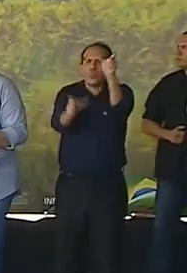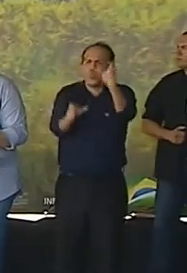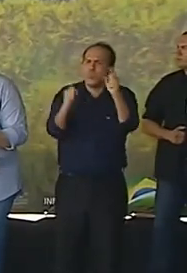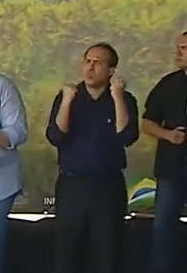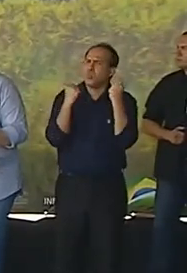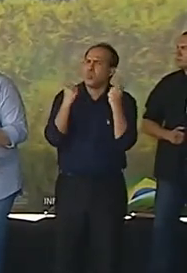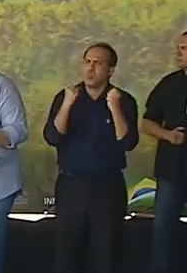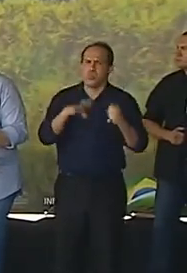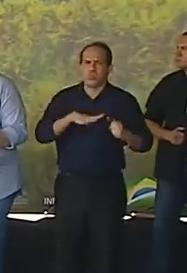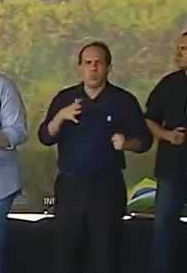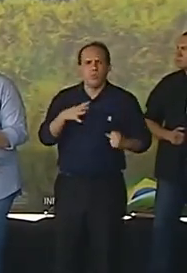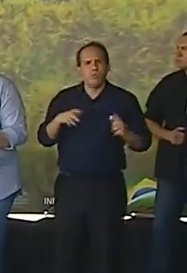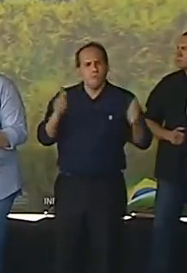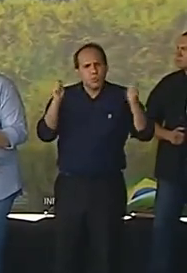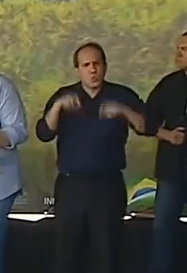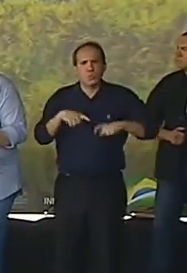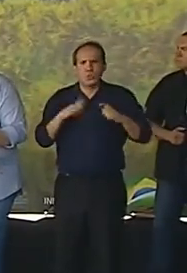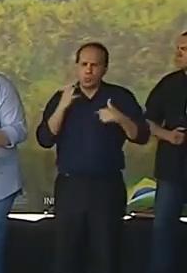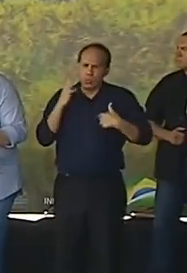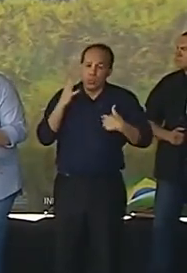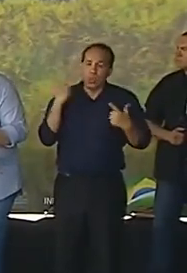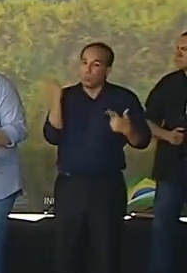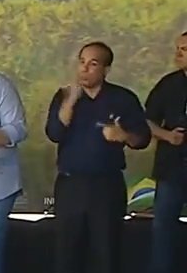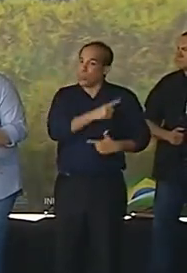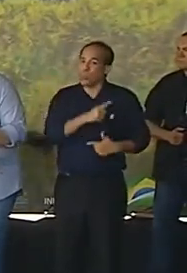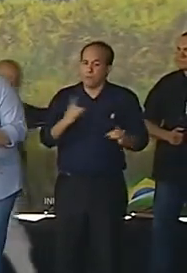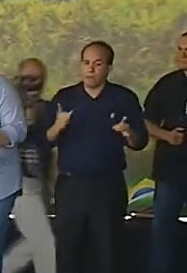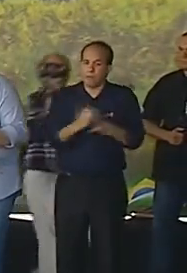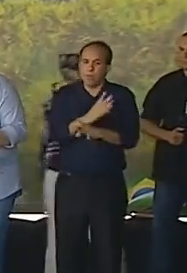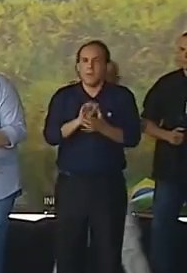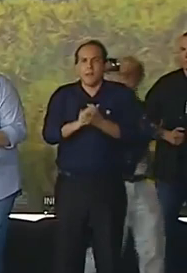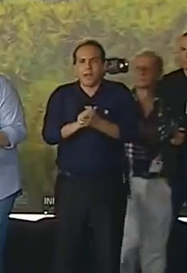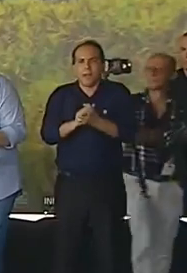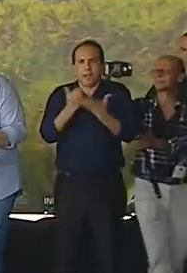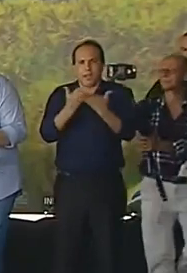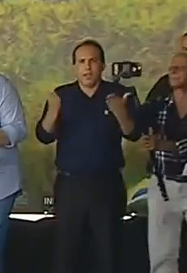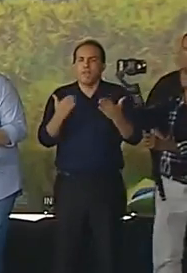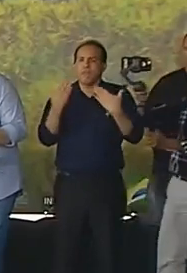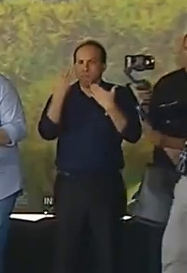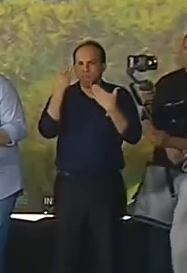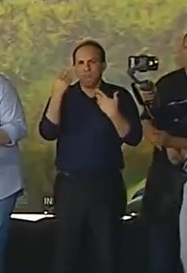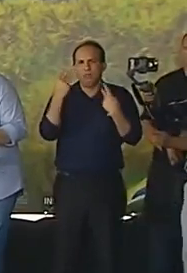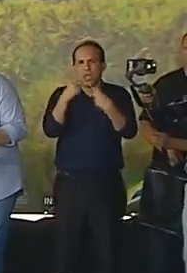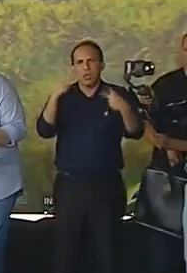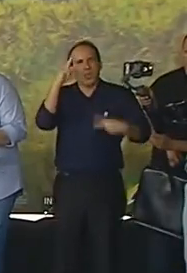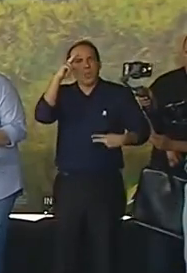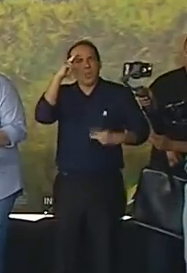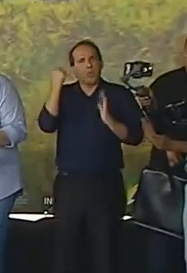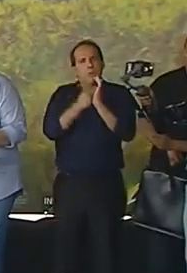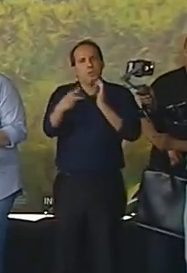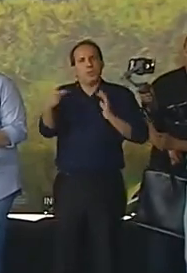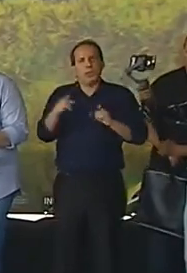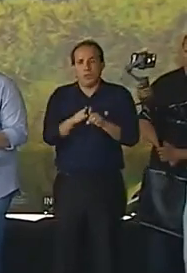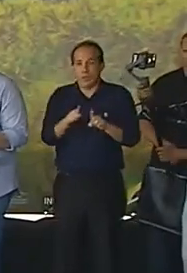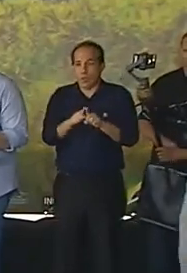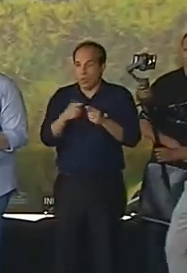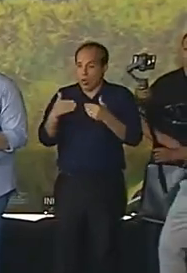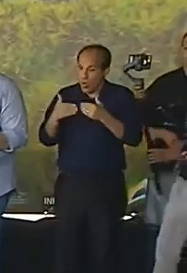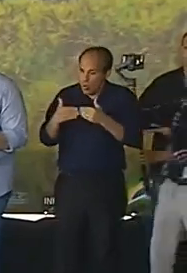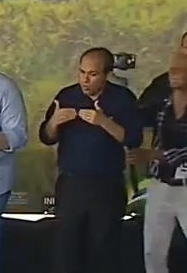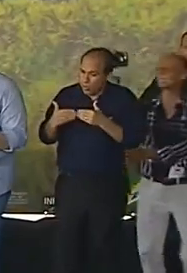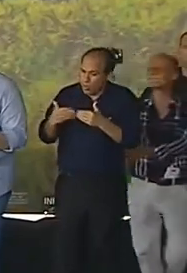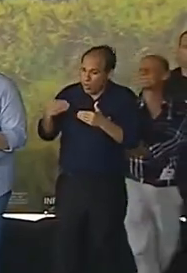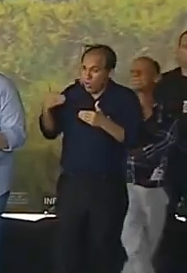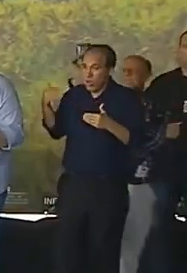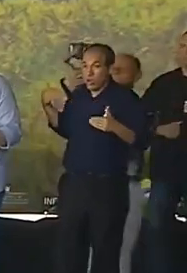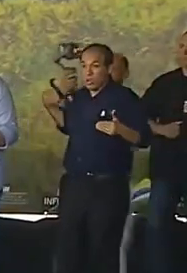de guerreiros, que no dia de hoje cabe o dever de justiça homenagear. Entramos numa corrida de bastão, recebemos